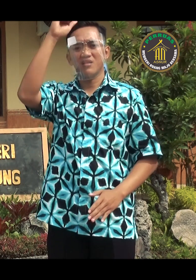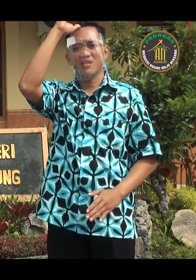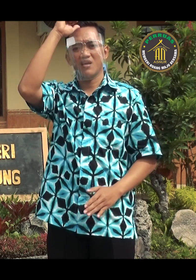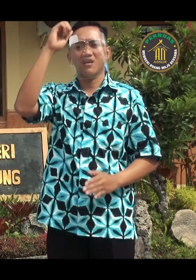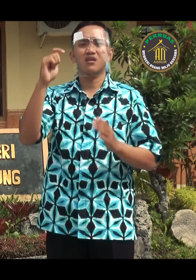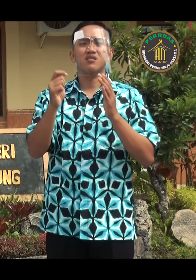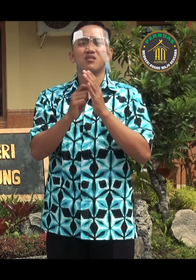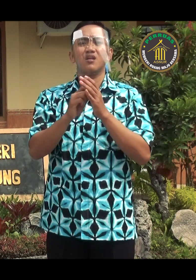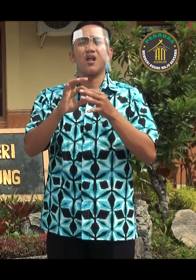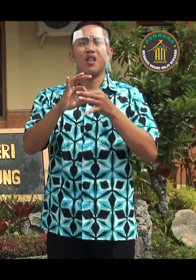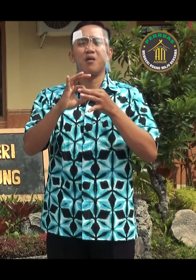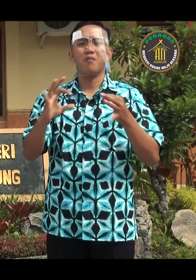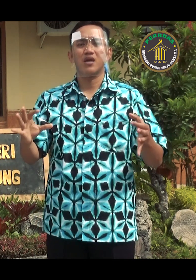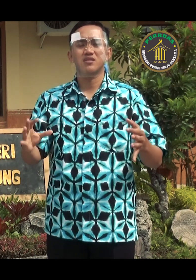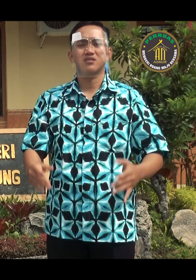terlepas.